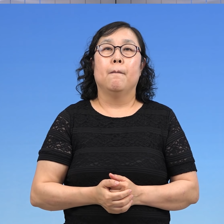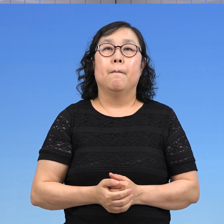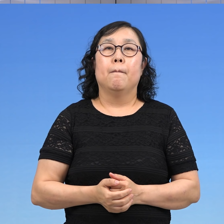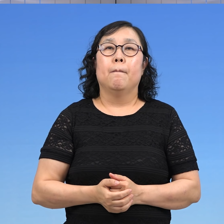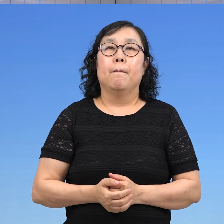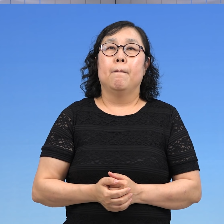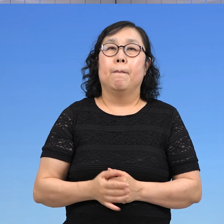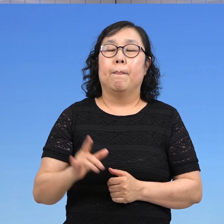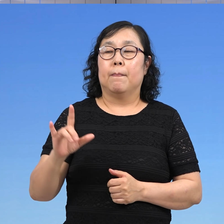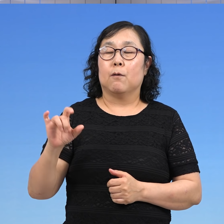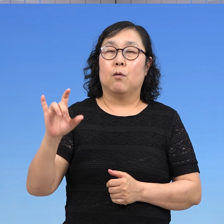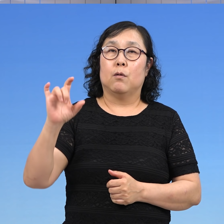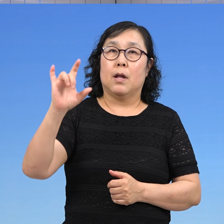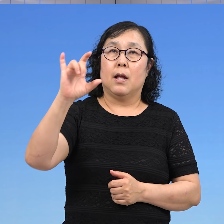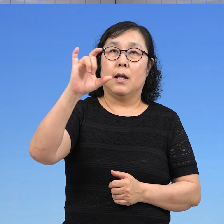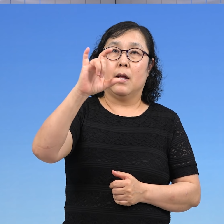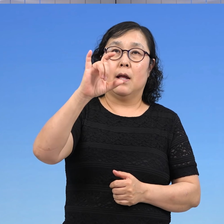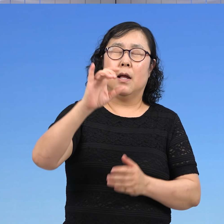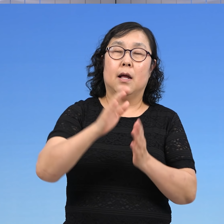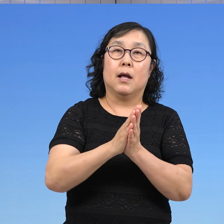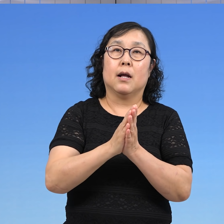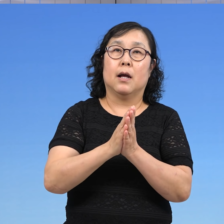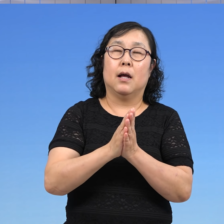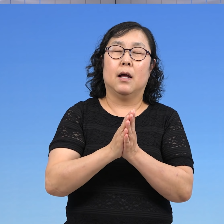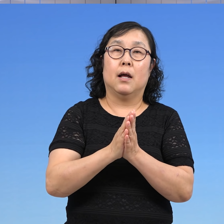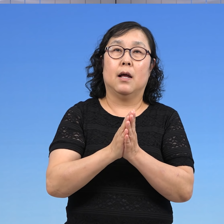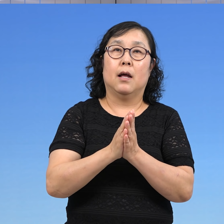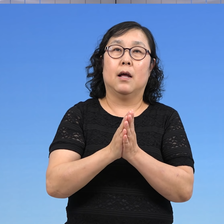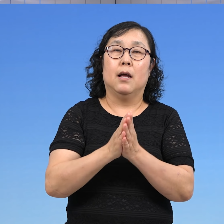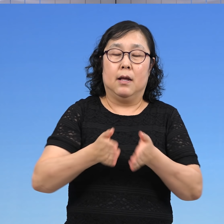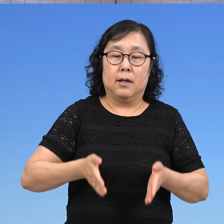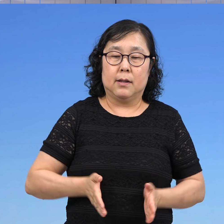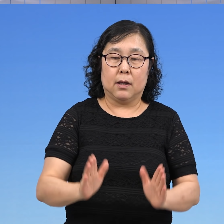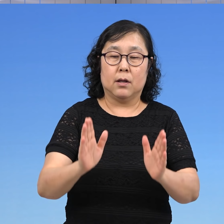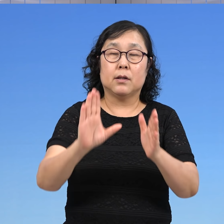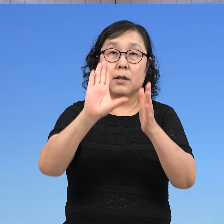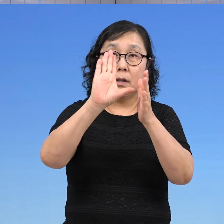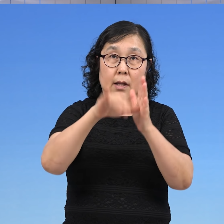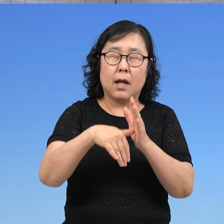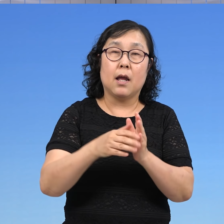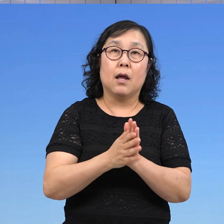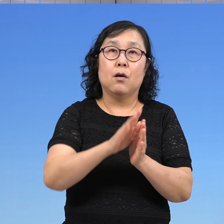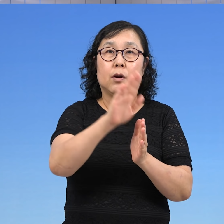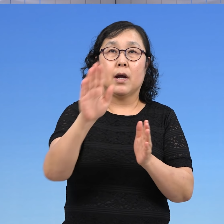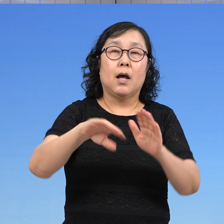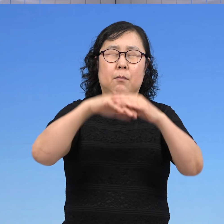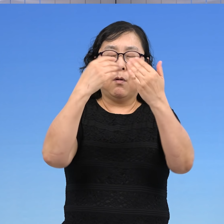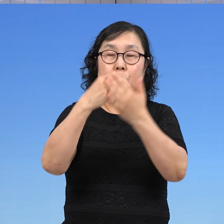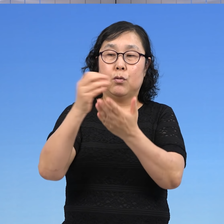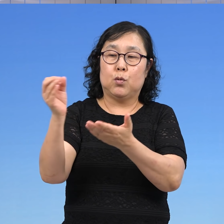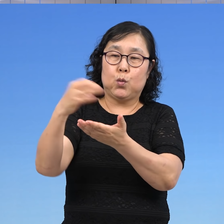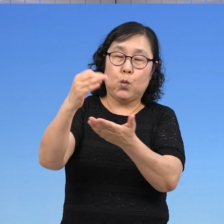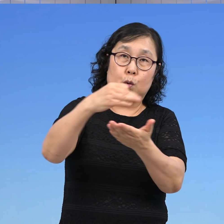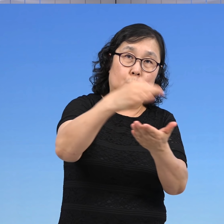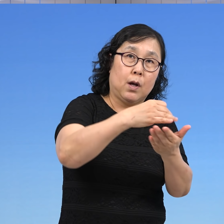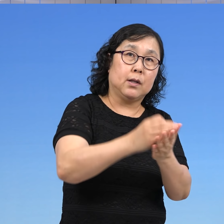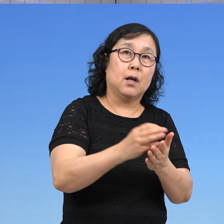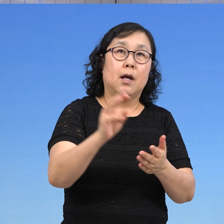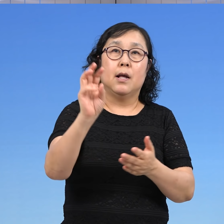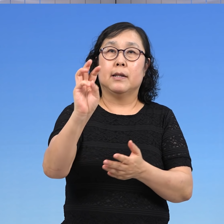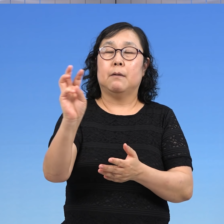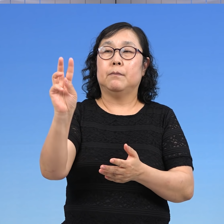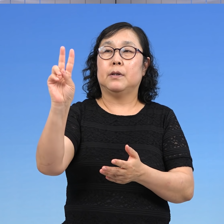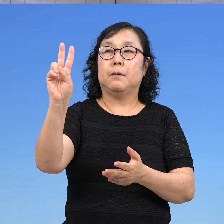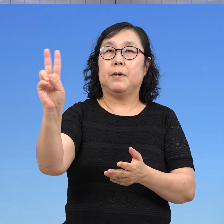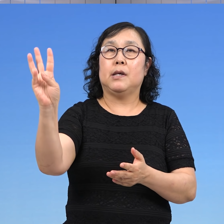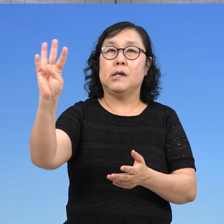지난 코로나 바이러스가 터졌을 때 우리 모두 게 십시일반 해가지고 여러분들이 정말 3